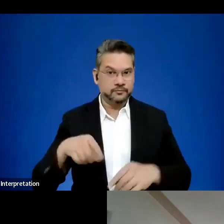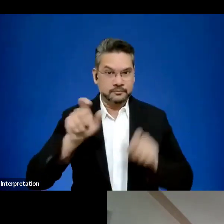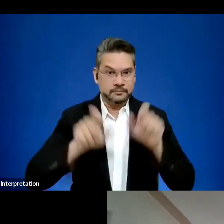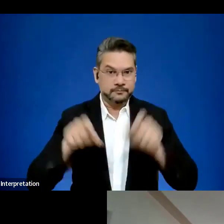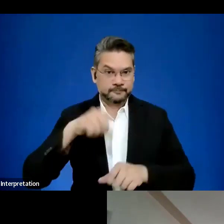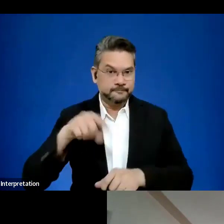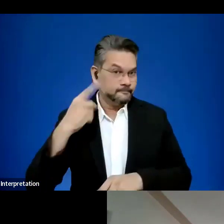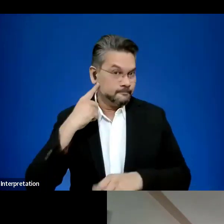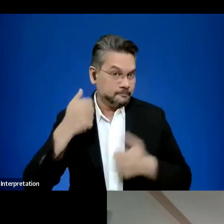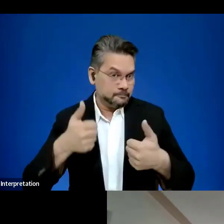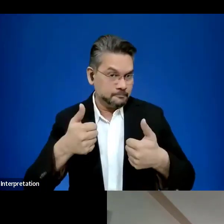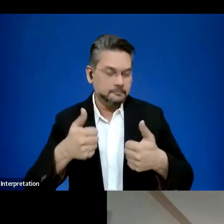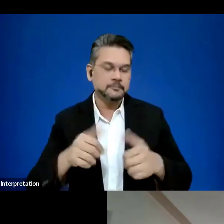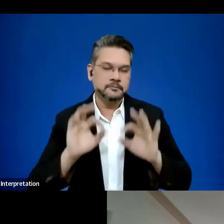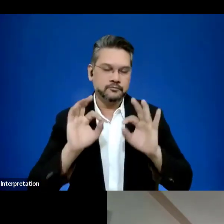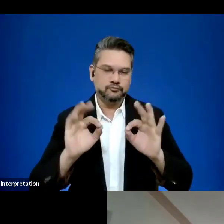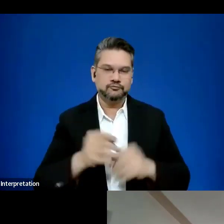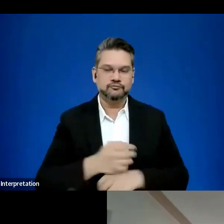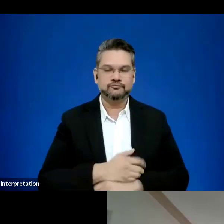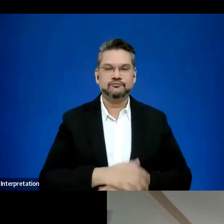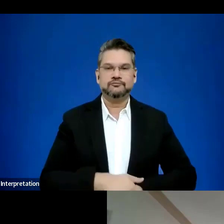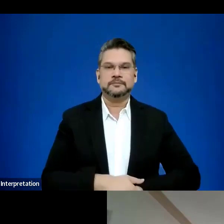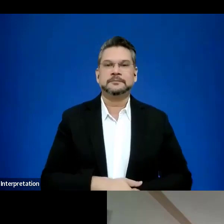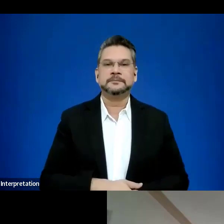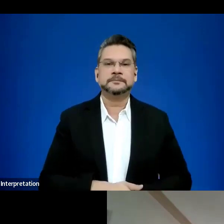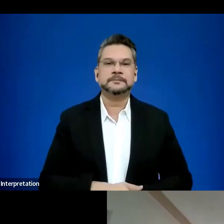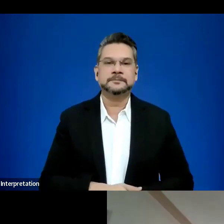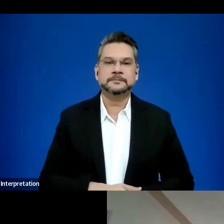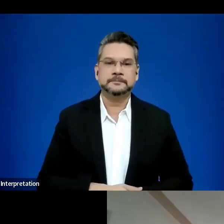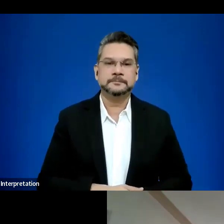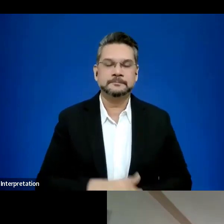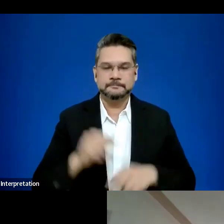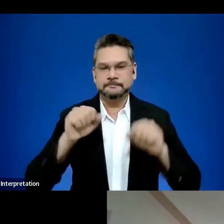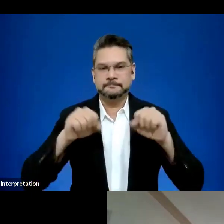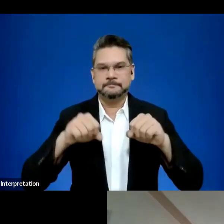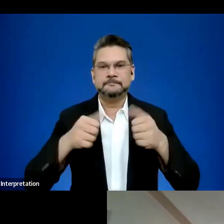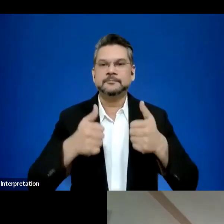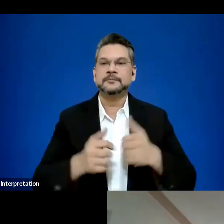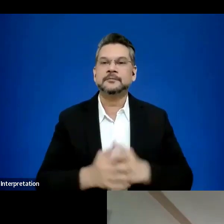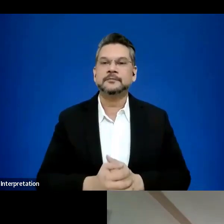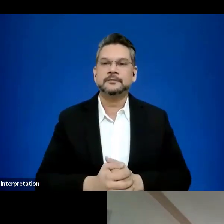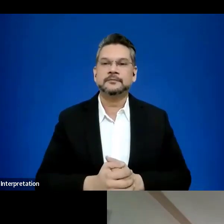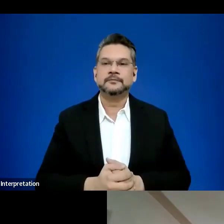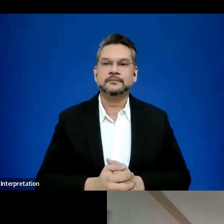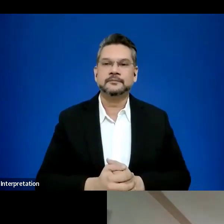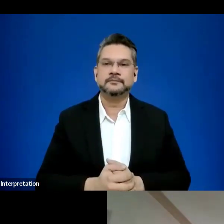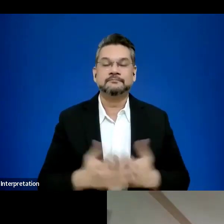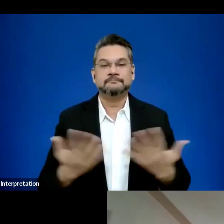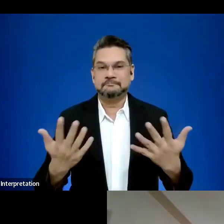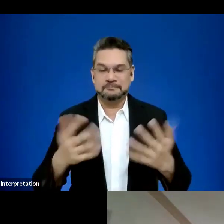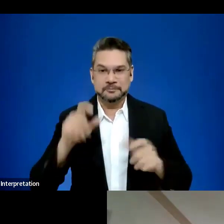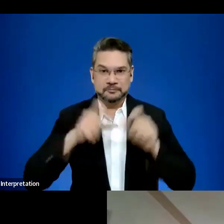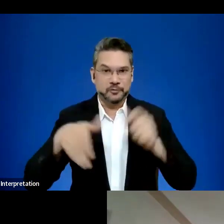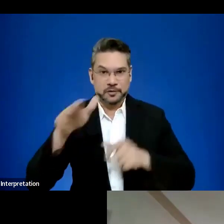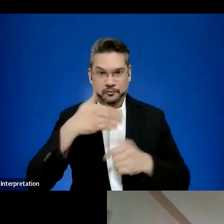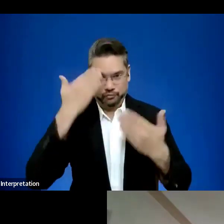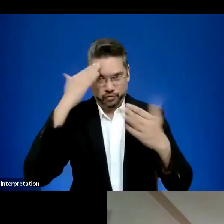嗨，哦，我听得到，我是听得到的吗？是的。